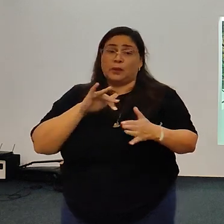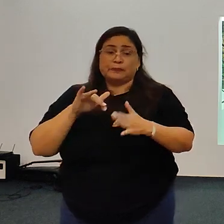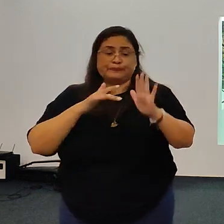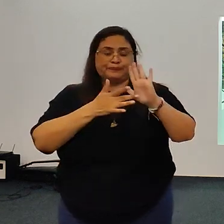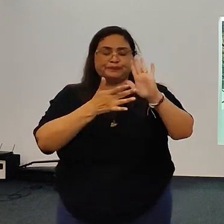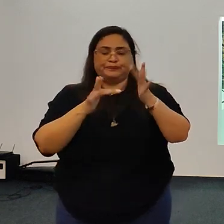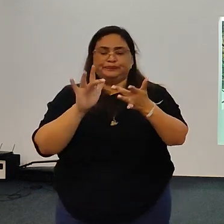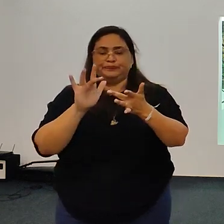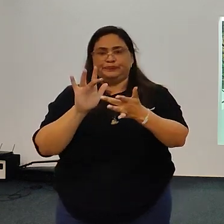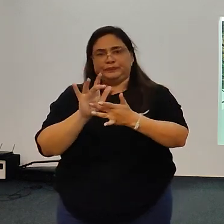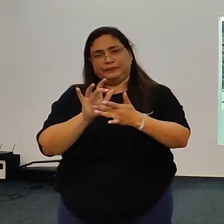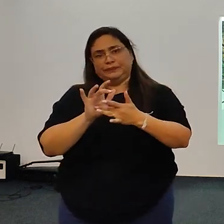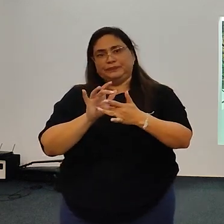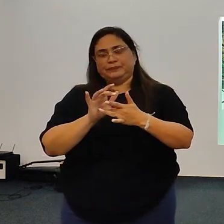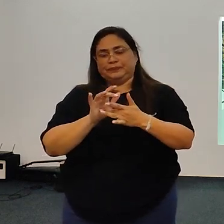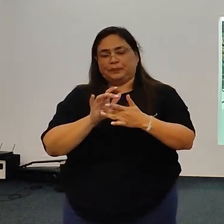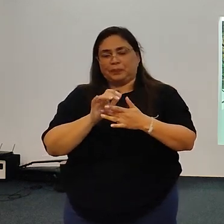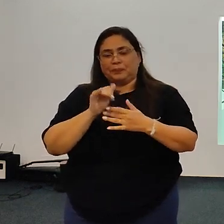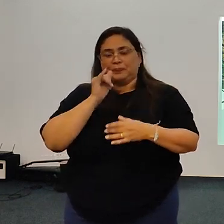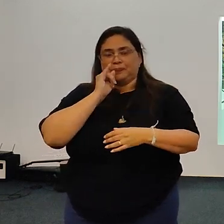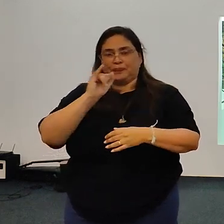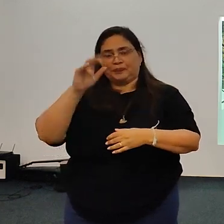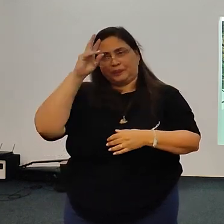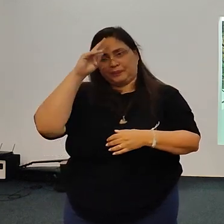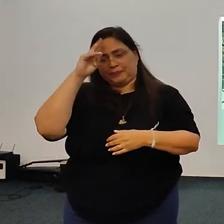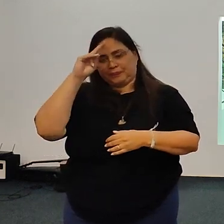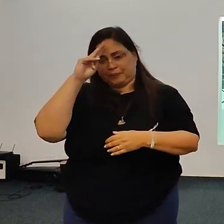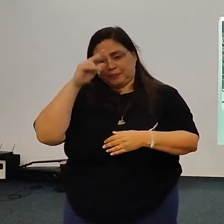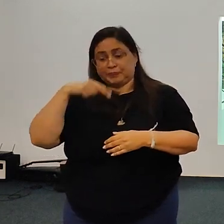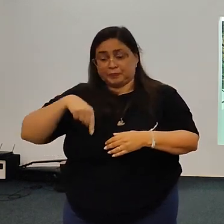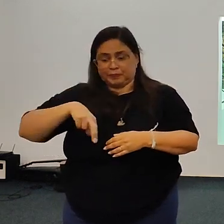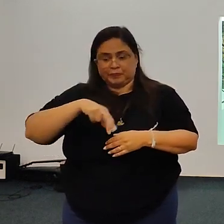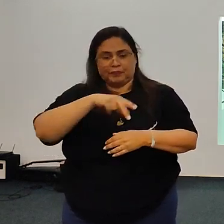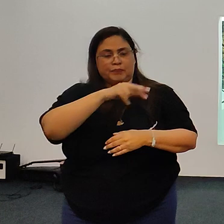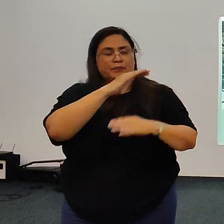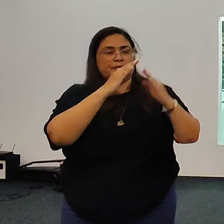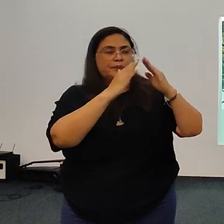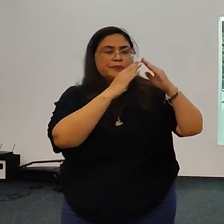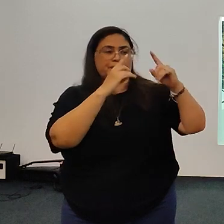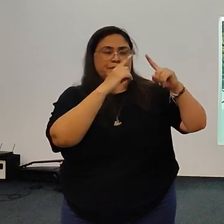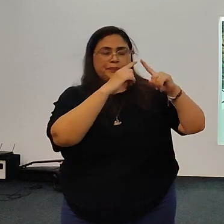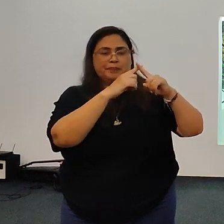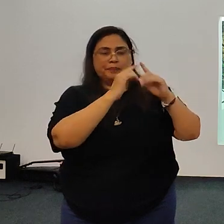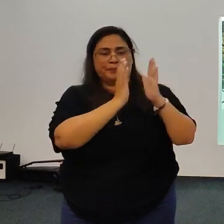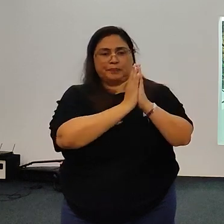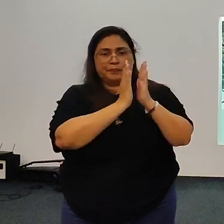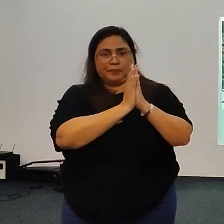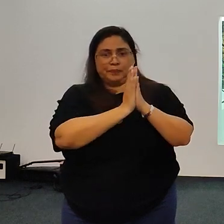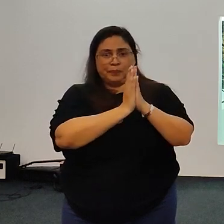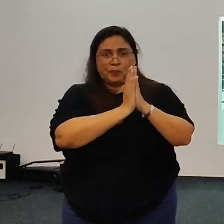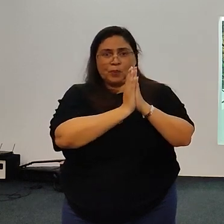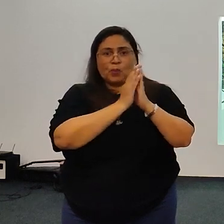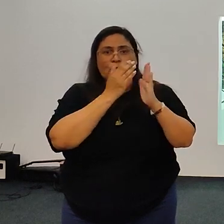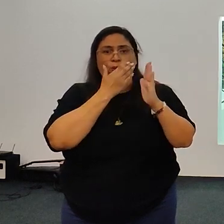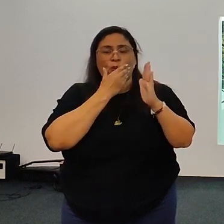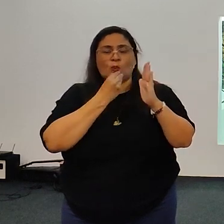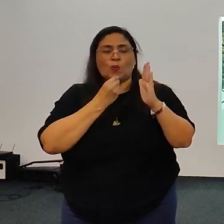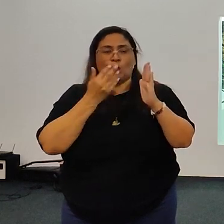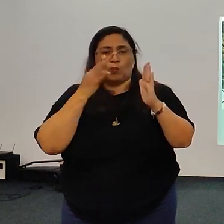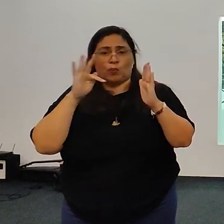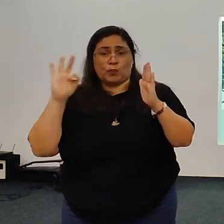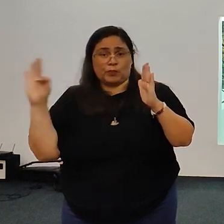história. Ele disse que subiram ao templo para orar um fariseu